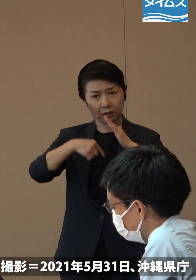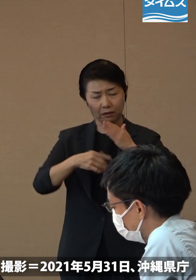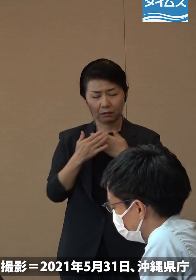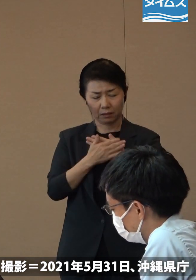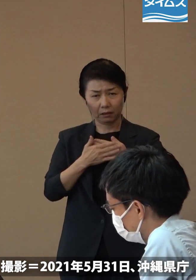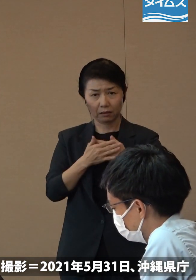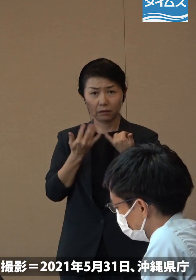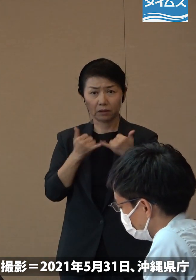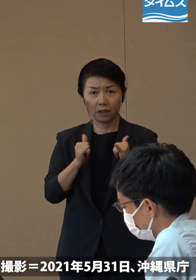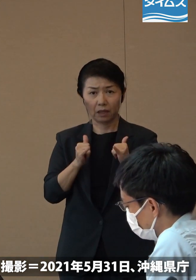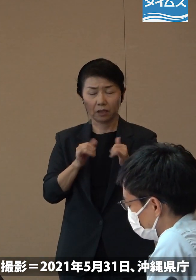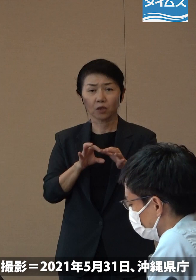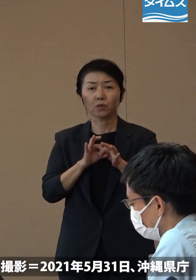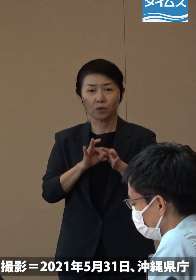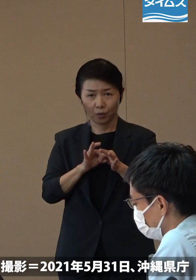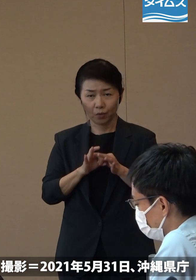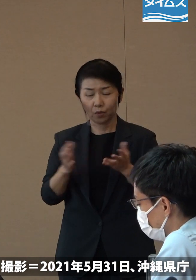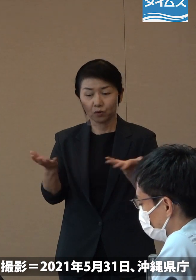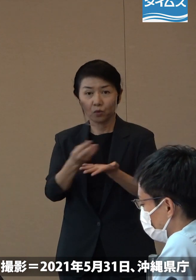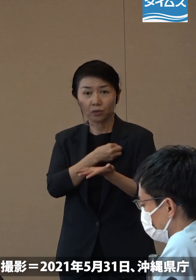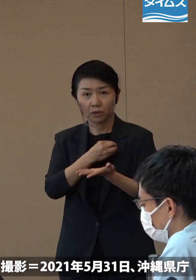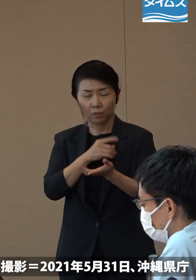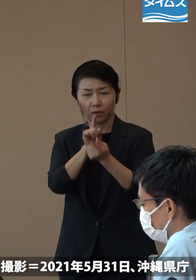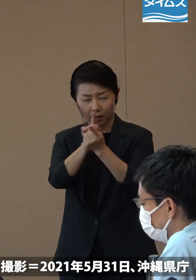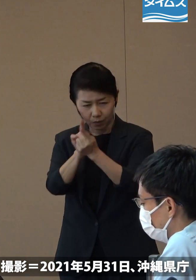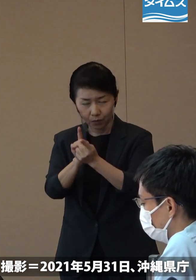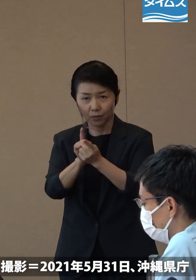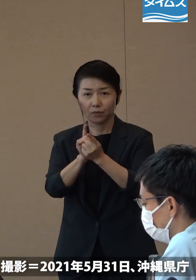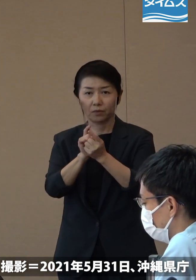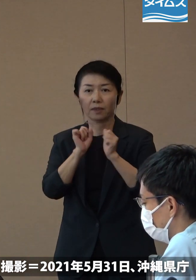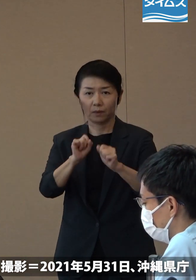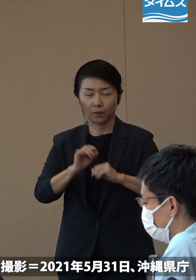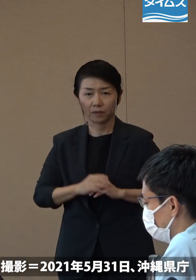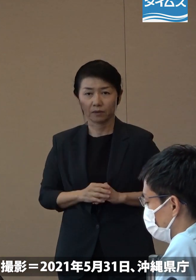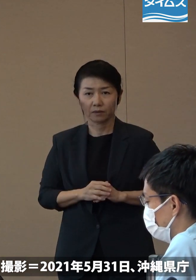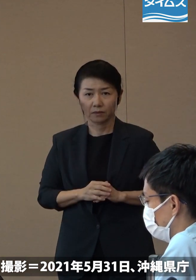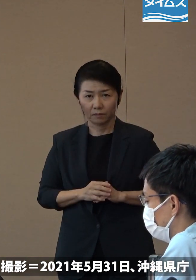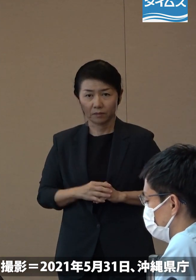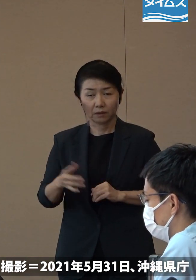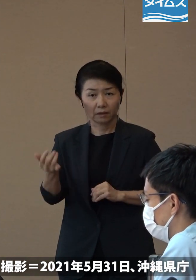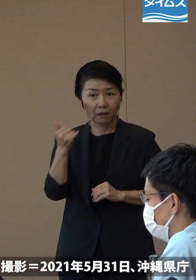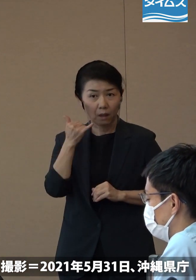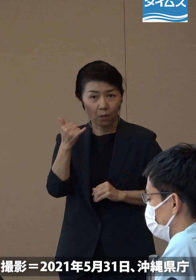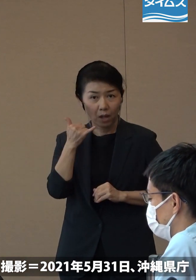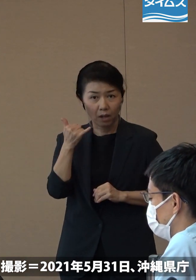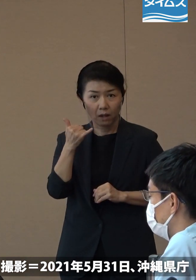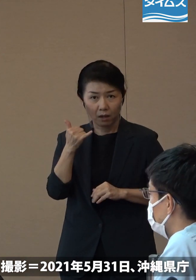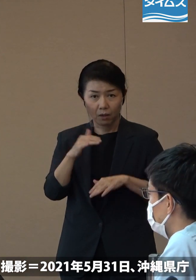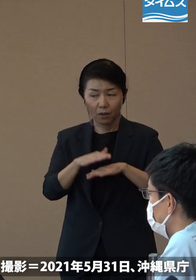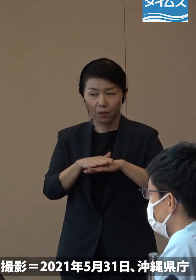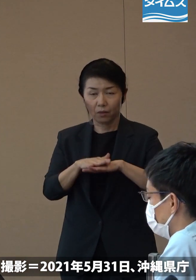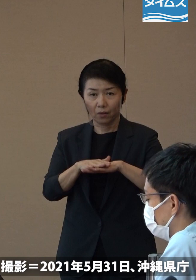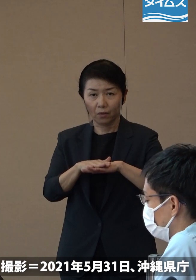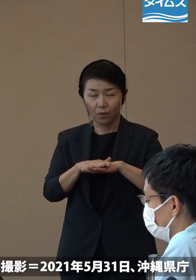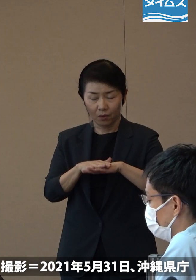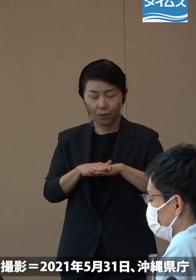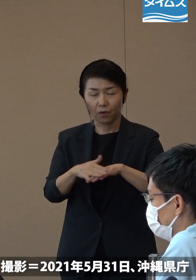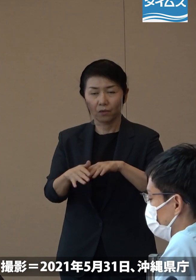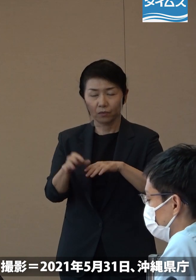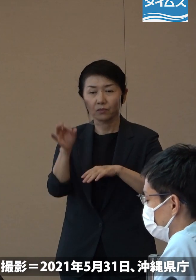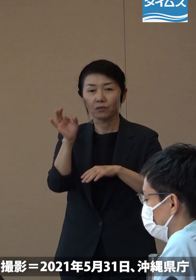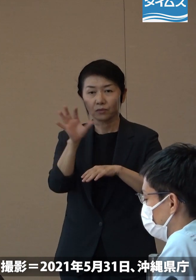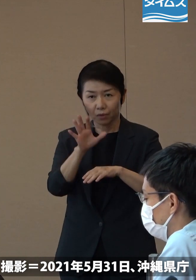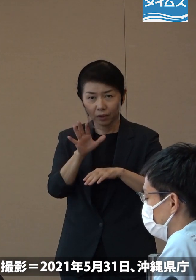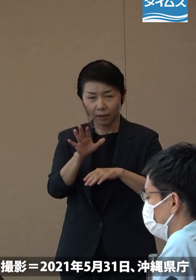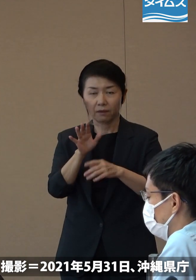理について多くの職員で対応しているところですが、電話機を無料対応いただいている沖縄セルラー電話株式会社